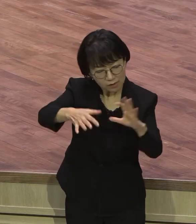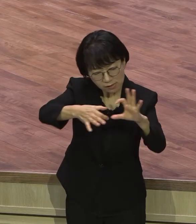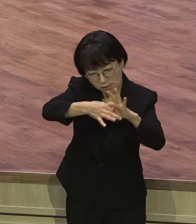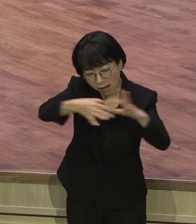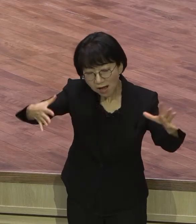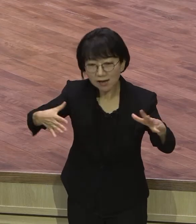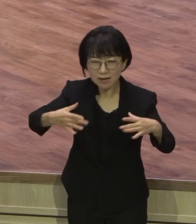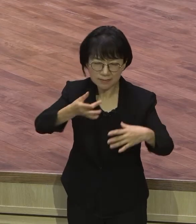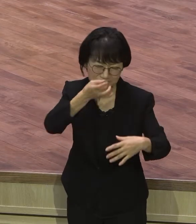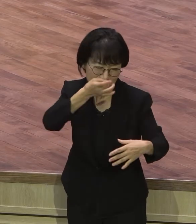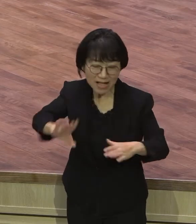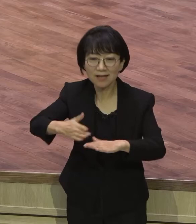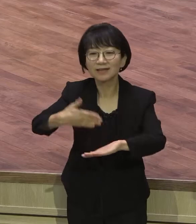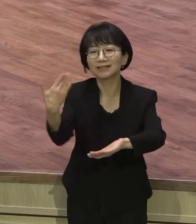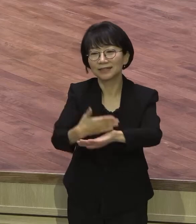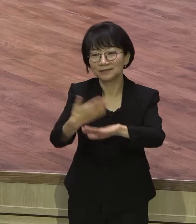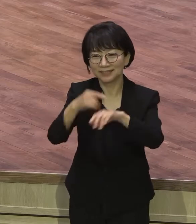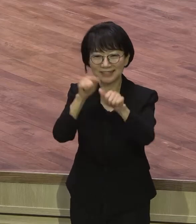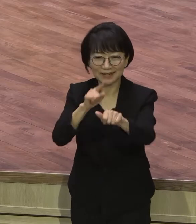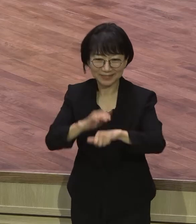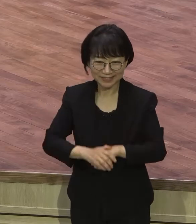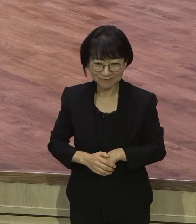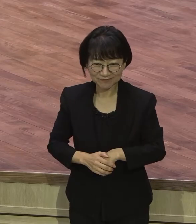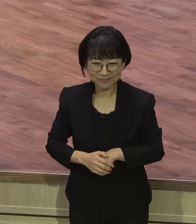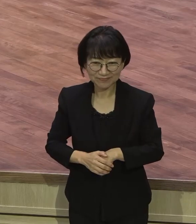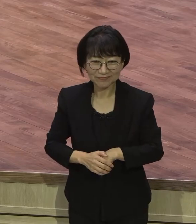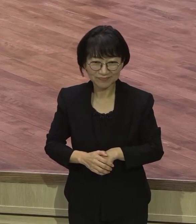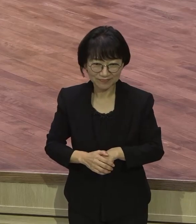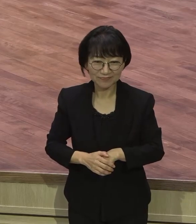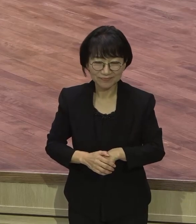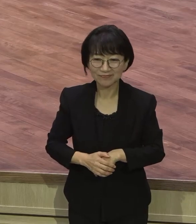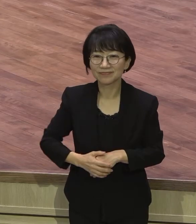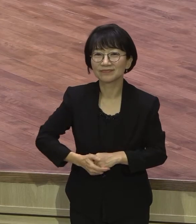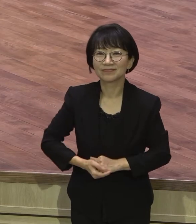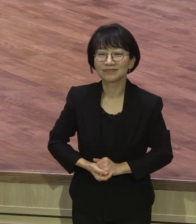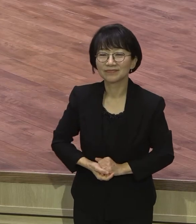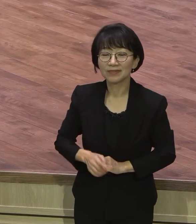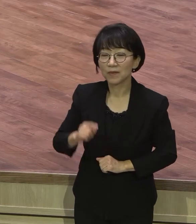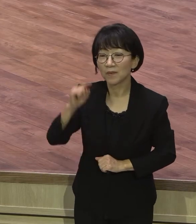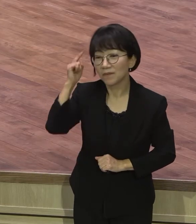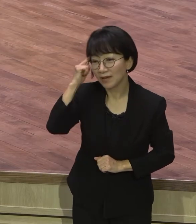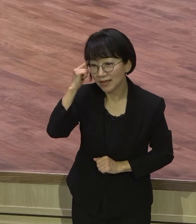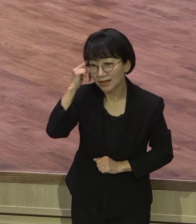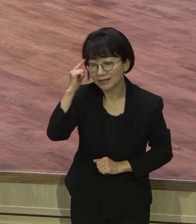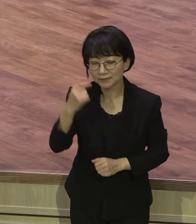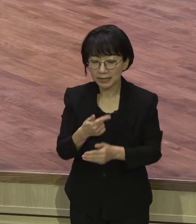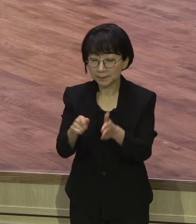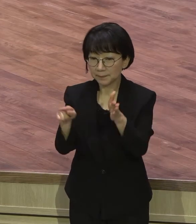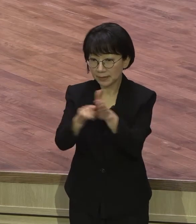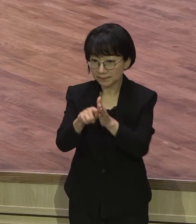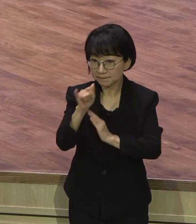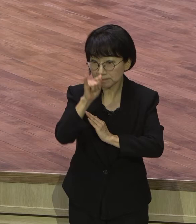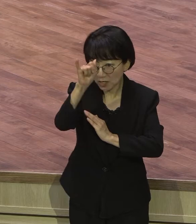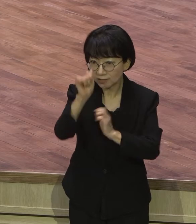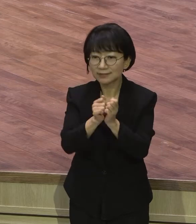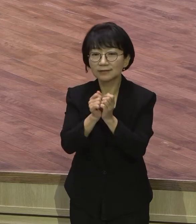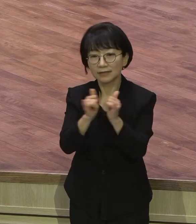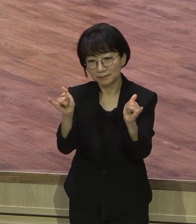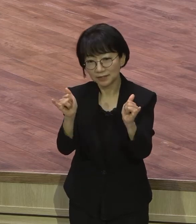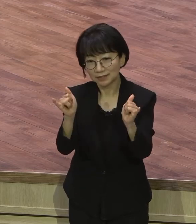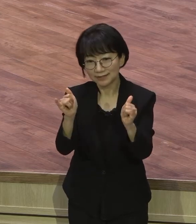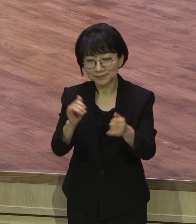있어요. 환경을 초월해서 상대 반응과 상관없이. 왜냐, 믿음의 인물들을 보면 그런 삶을